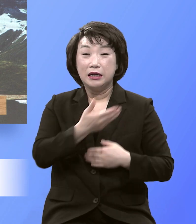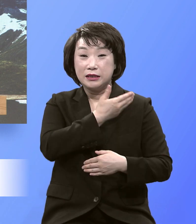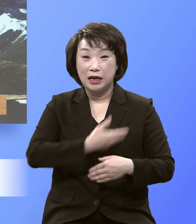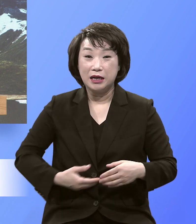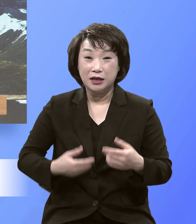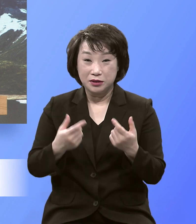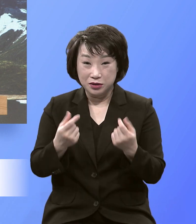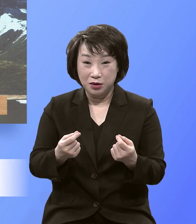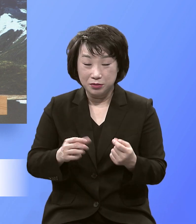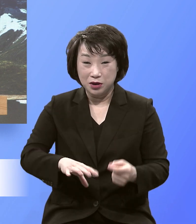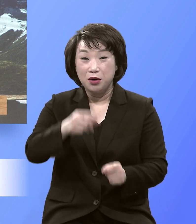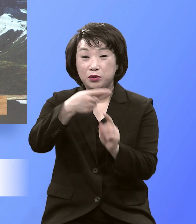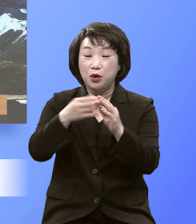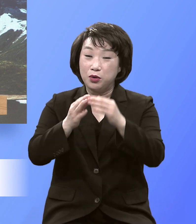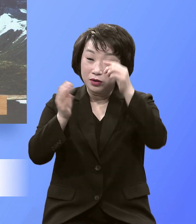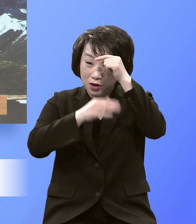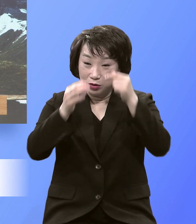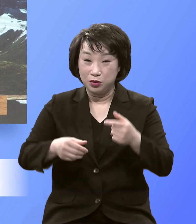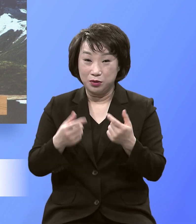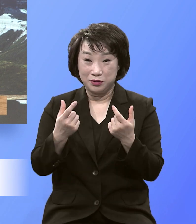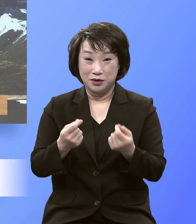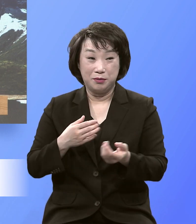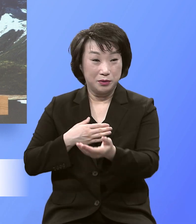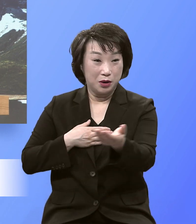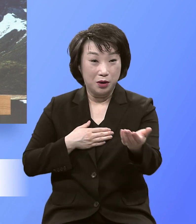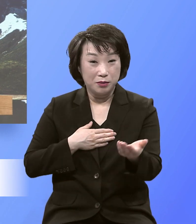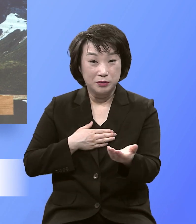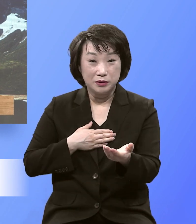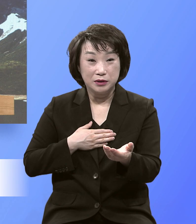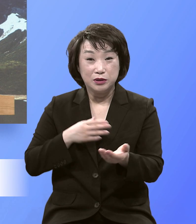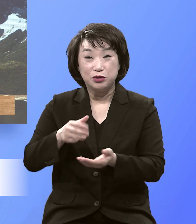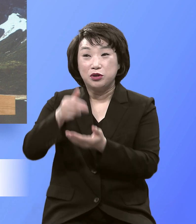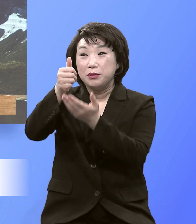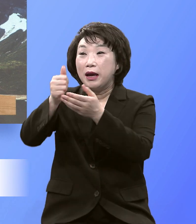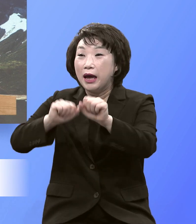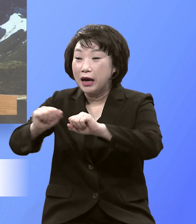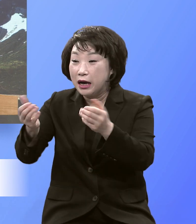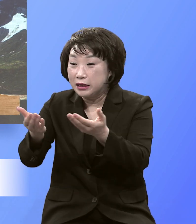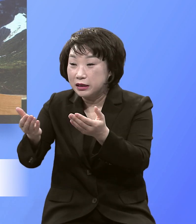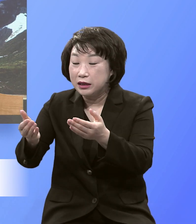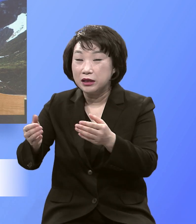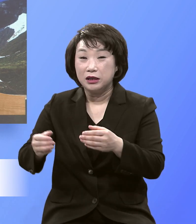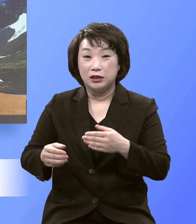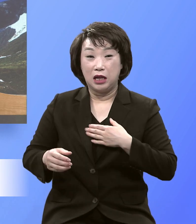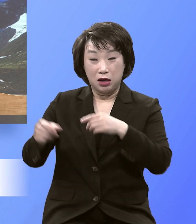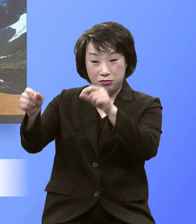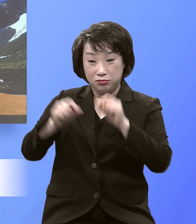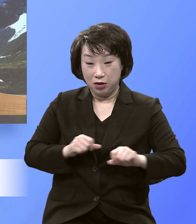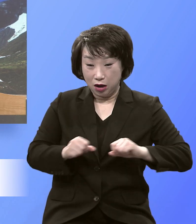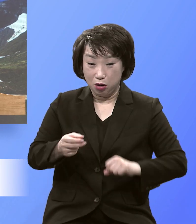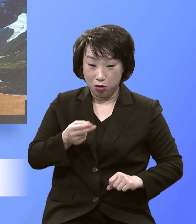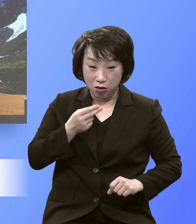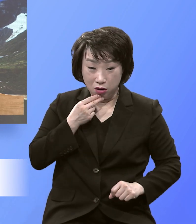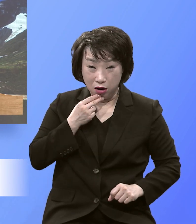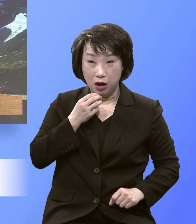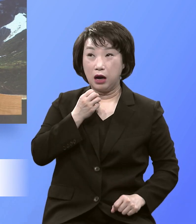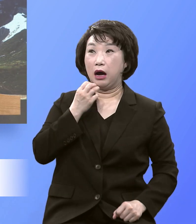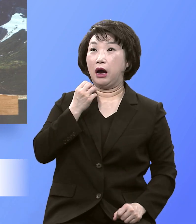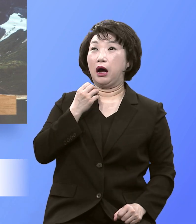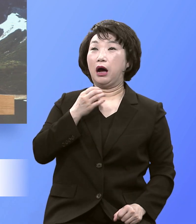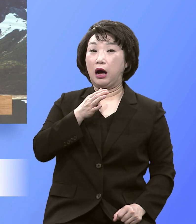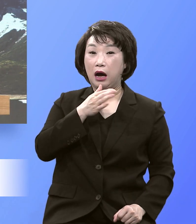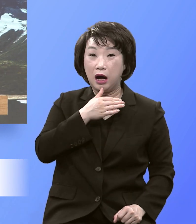같이, 초대교인들과 같이 주님이 하신 일을 안 하고 있거든.